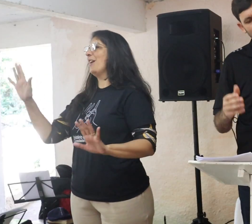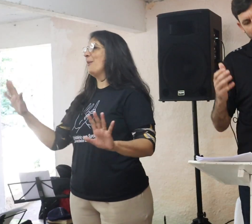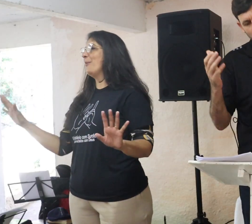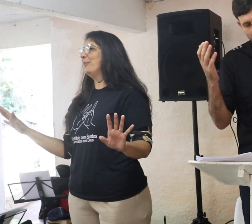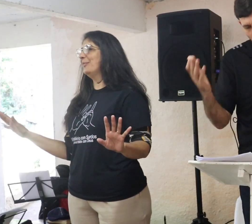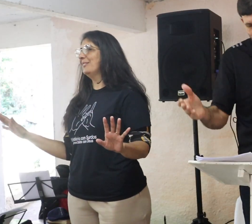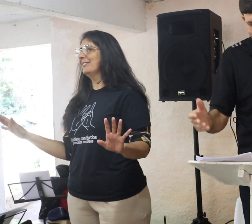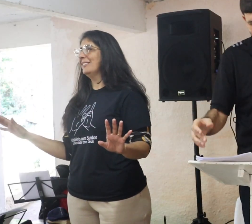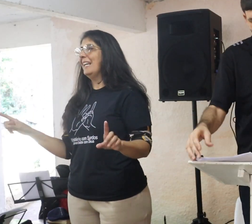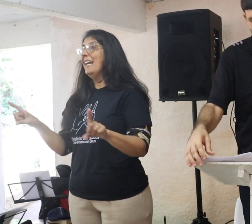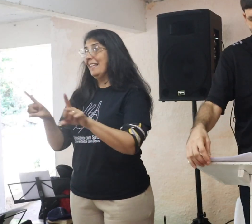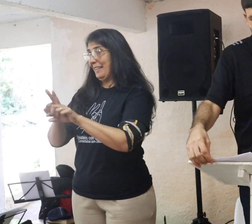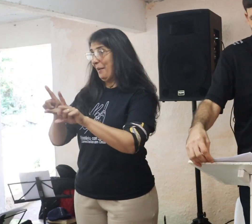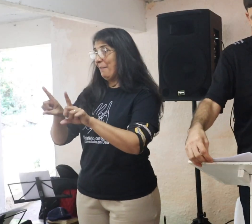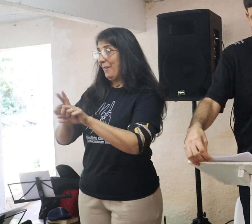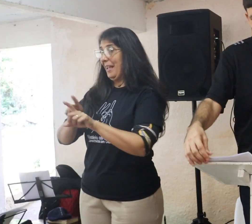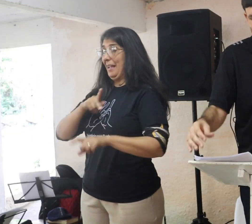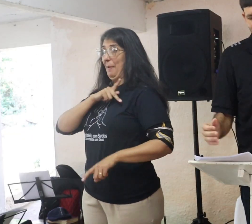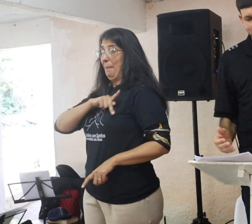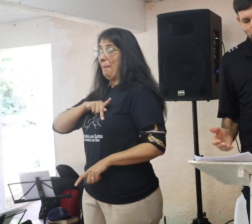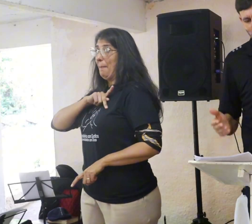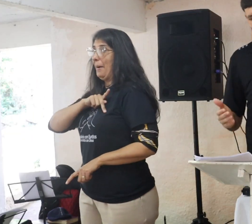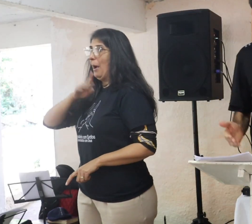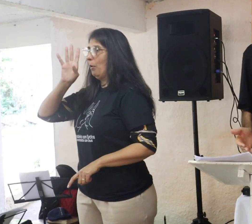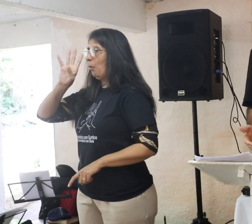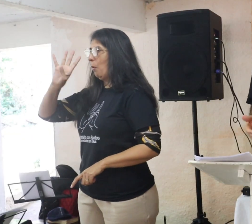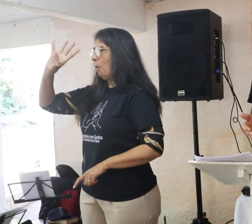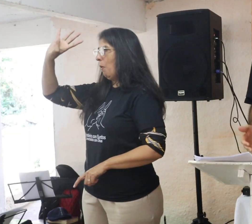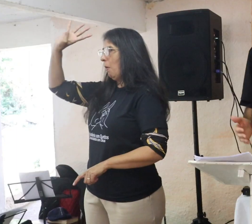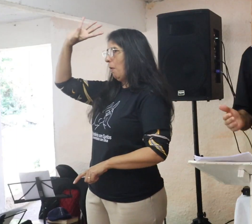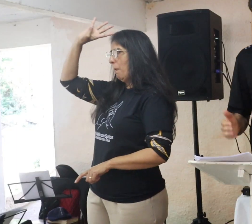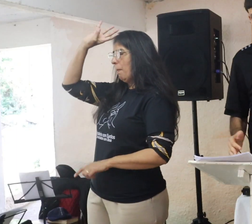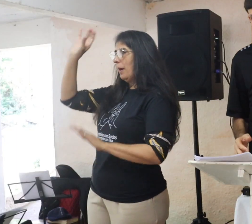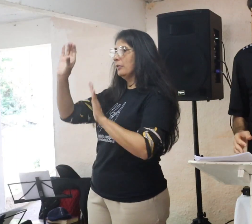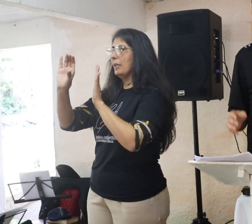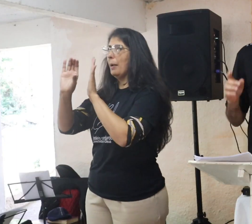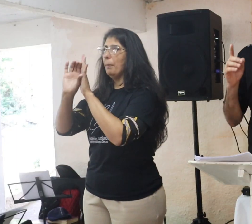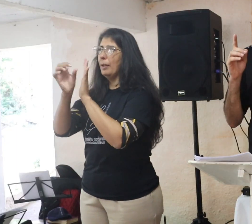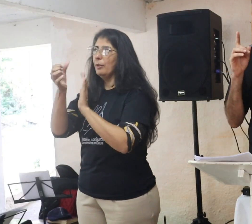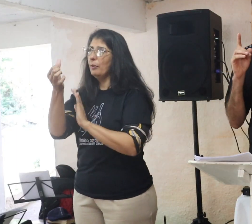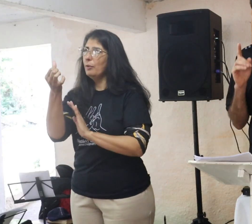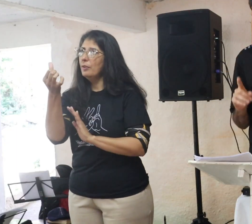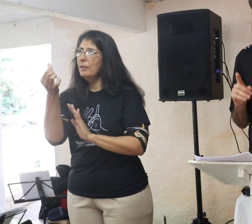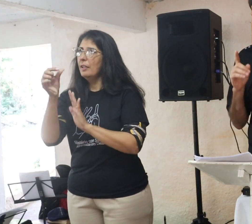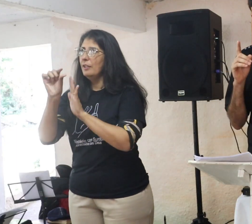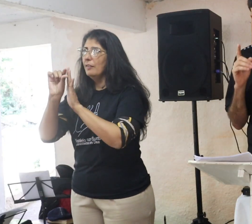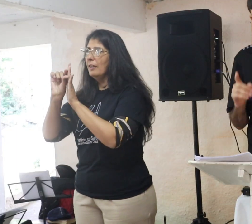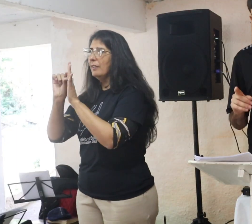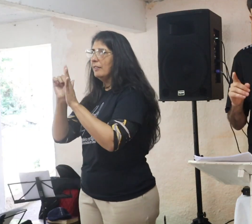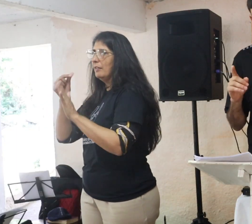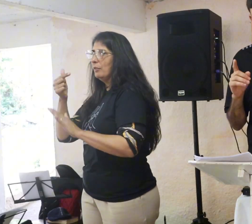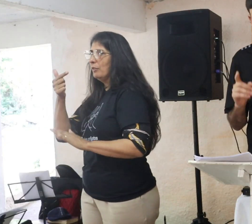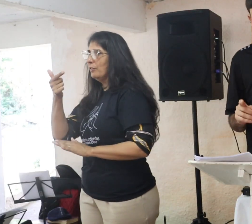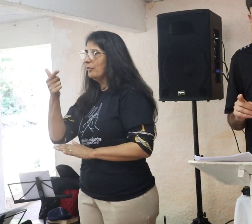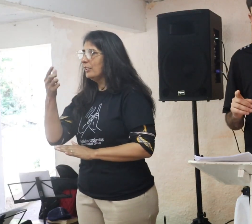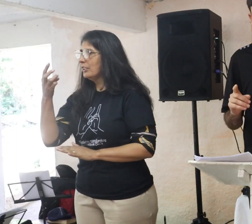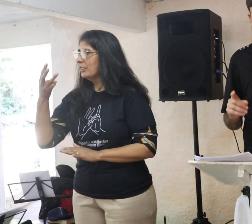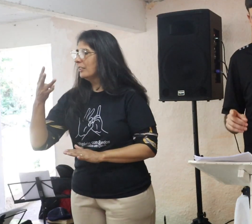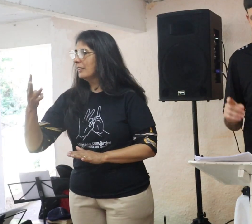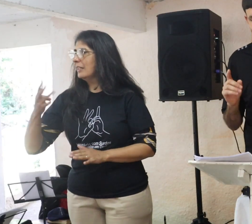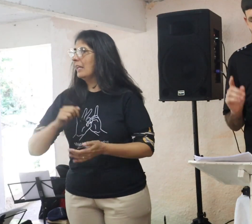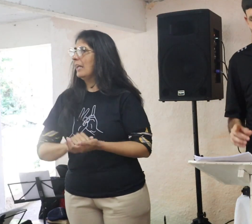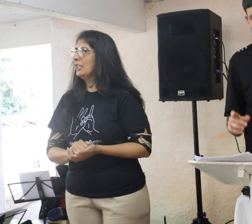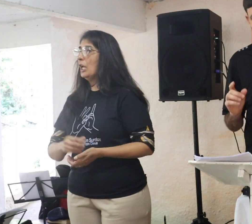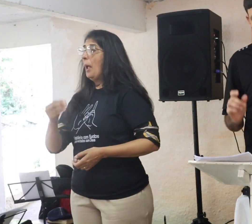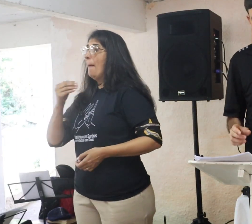Romanos, você conhece, Romanos 6, 23, pois o salário do pecado é a morte, mas o dom gratuito de Deus